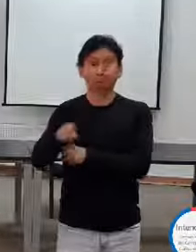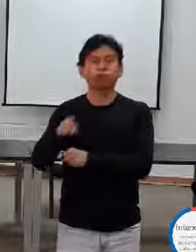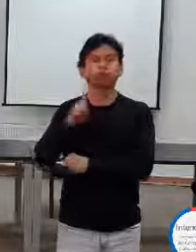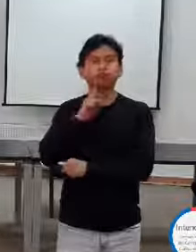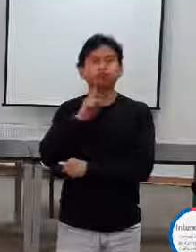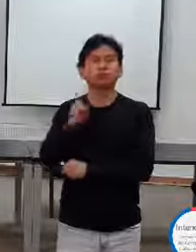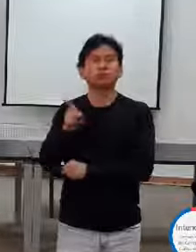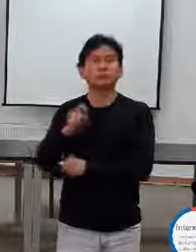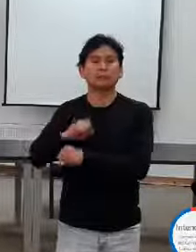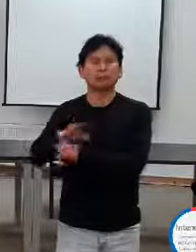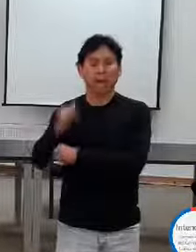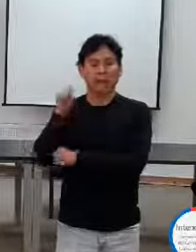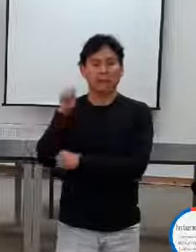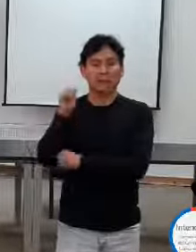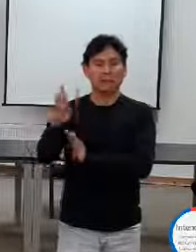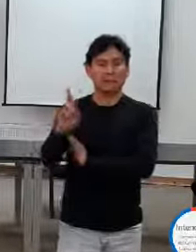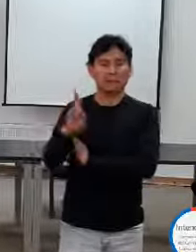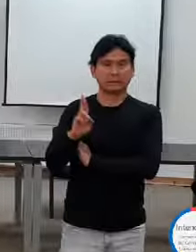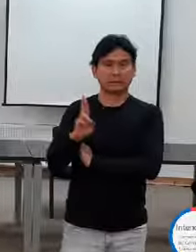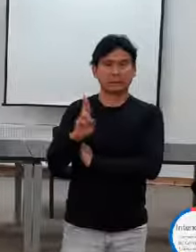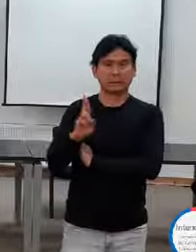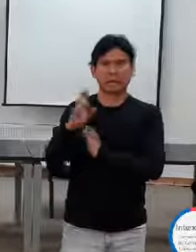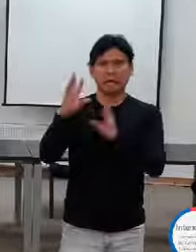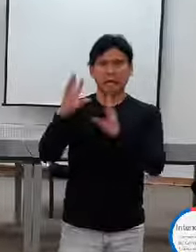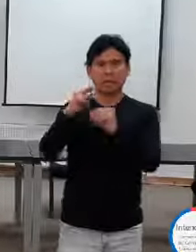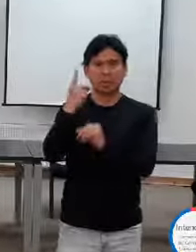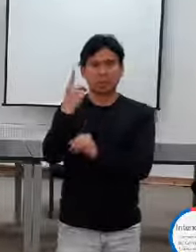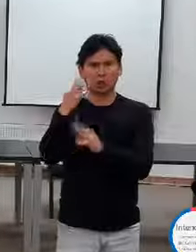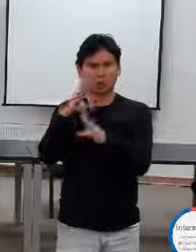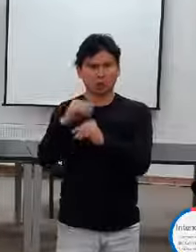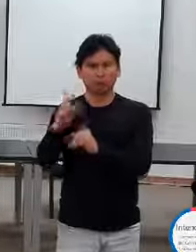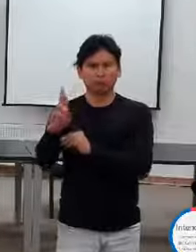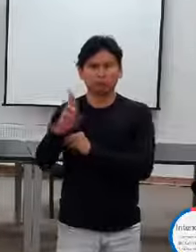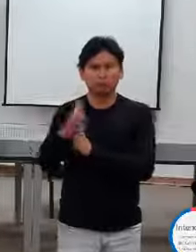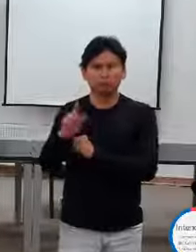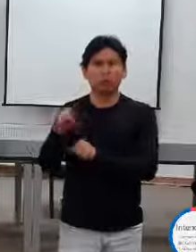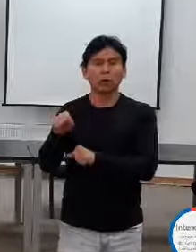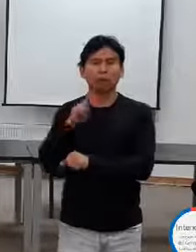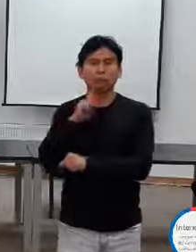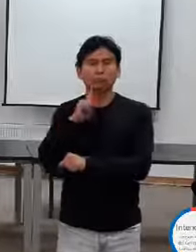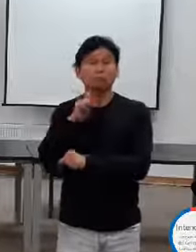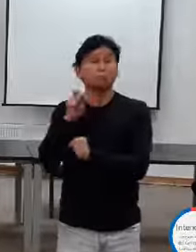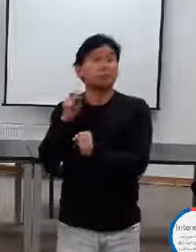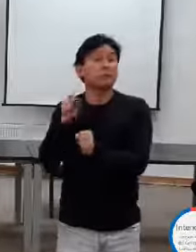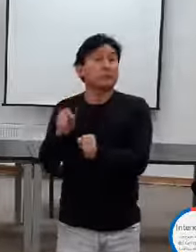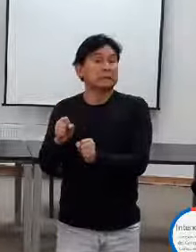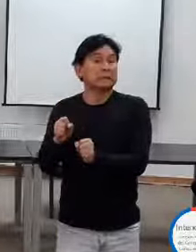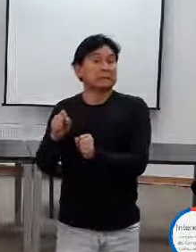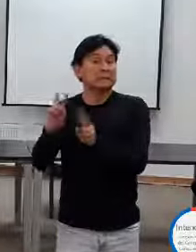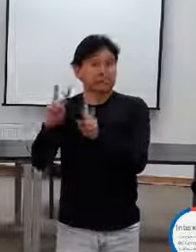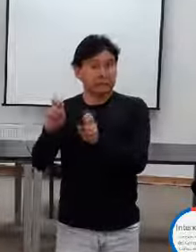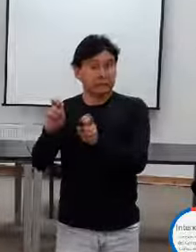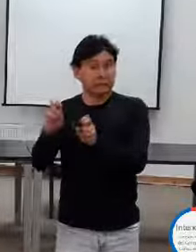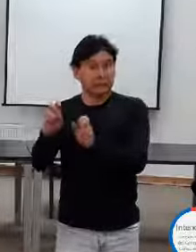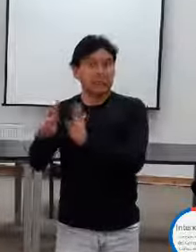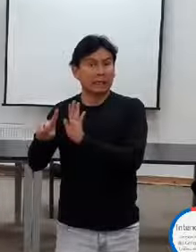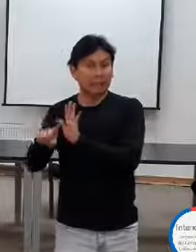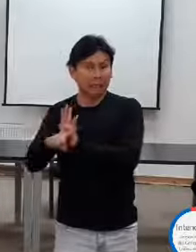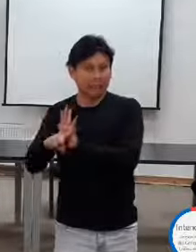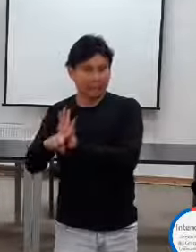resultado el día de ayer, aproximadamente a las 23 horas, donde se le da cuenta de la positividad del resultado, pero